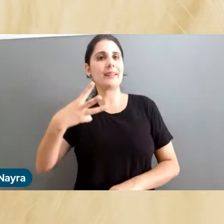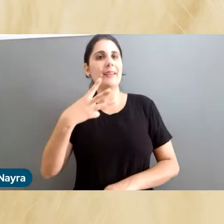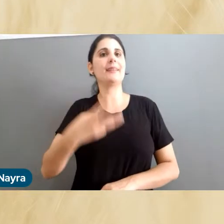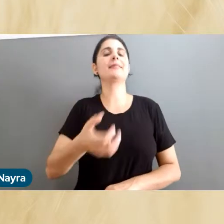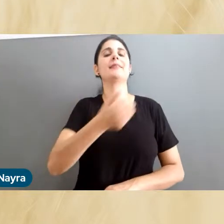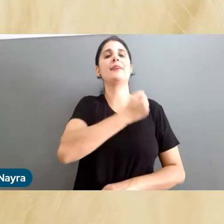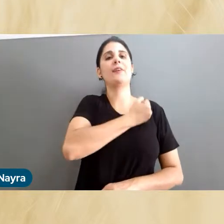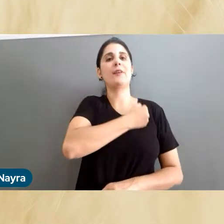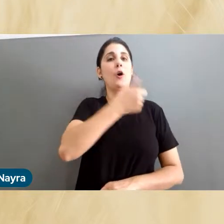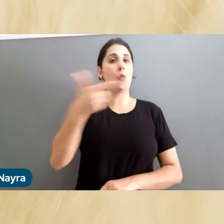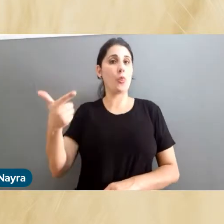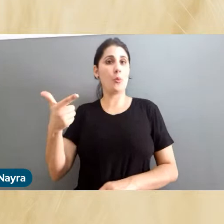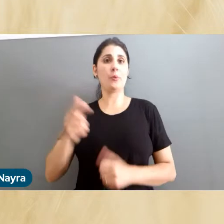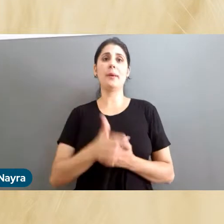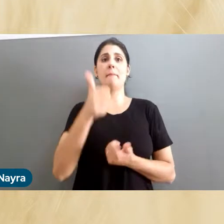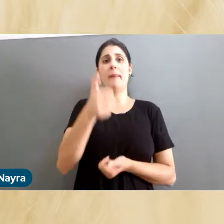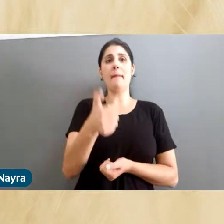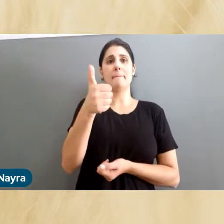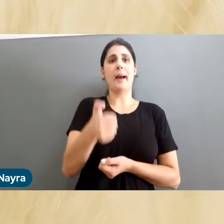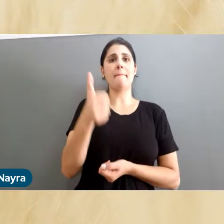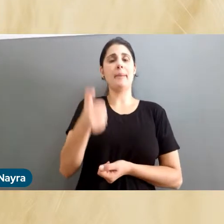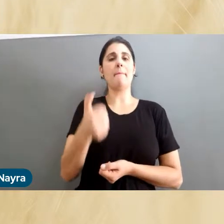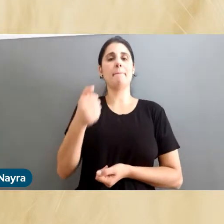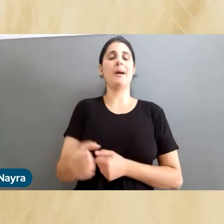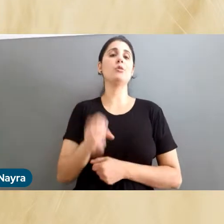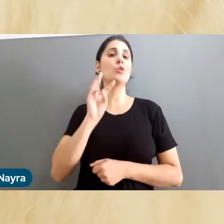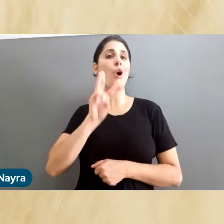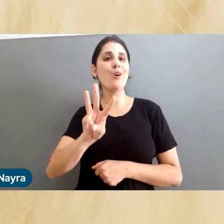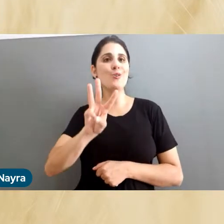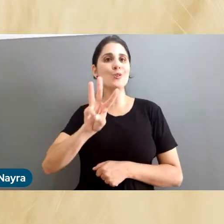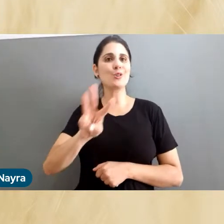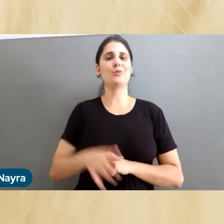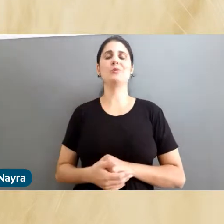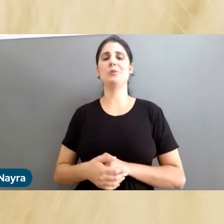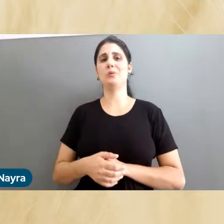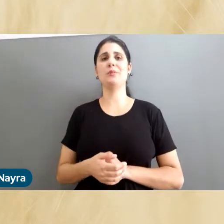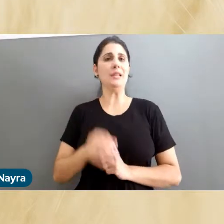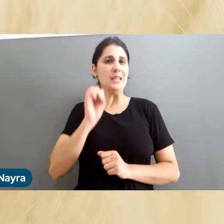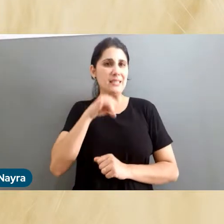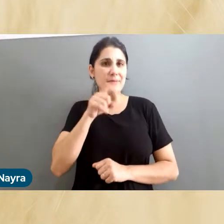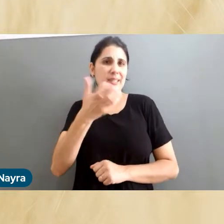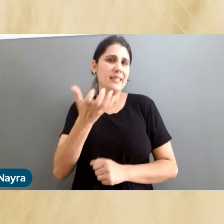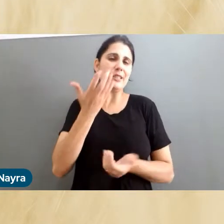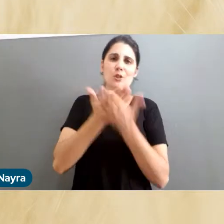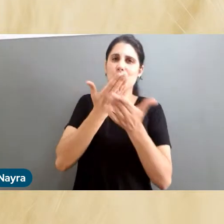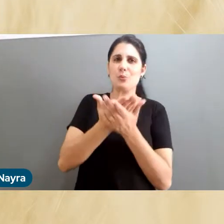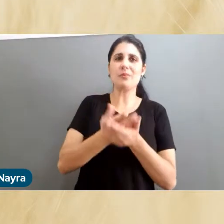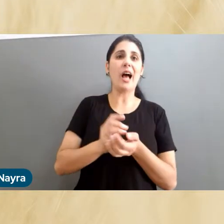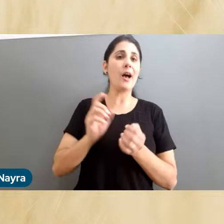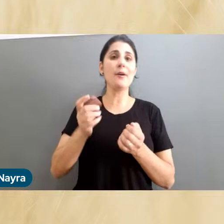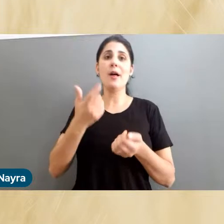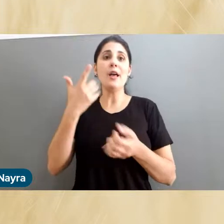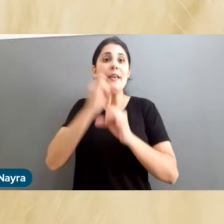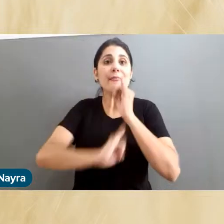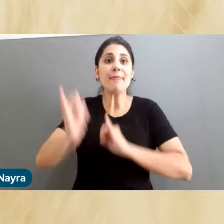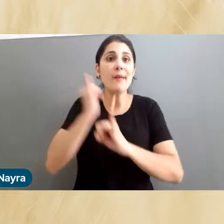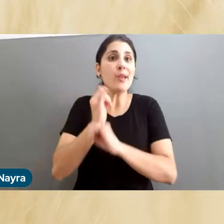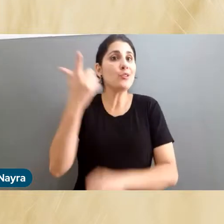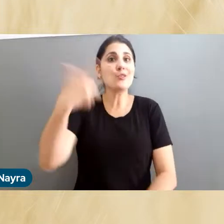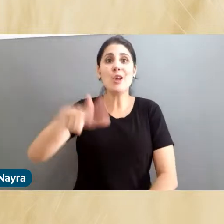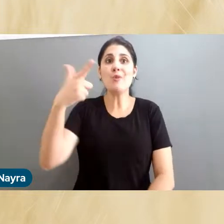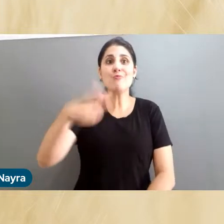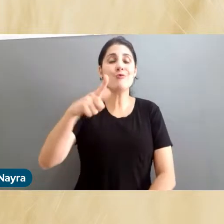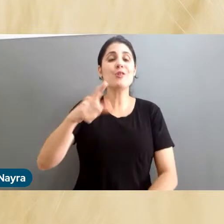de informações. Se a gente queria aprender sobre um determinado tema, deveríamos pegar um livro, ir a uma biblioteca, consultar